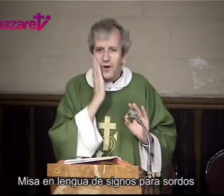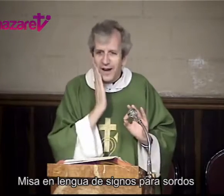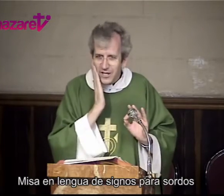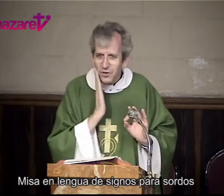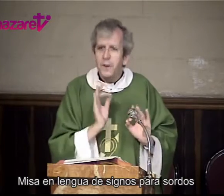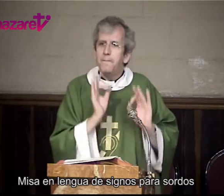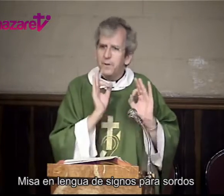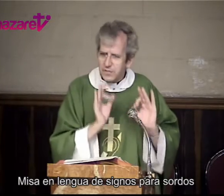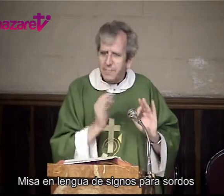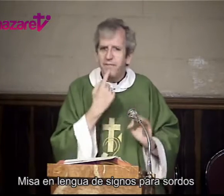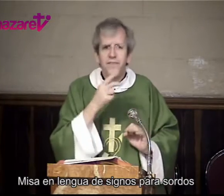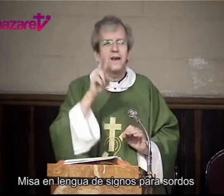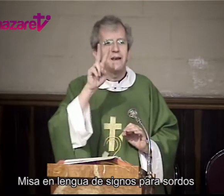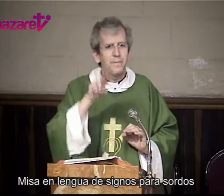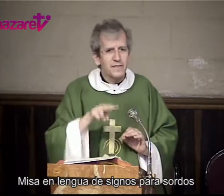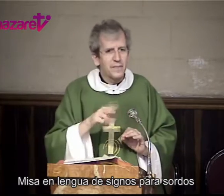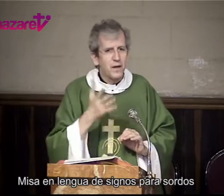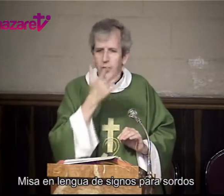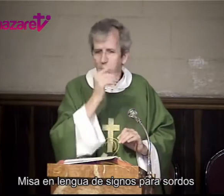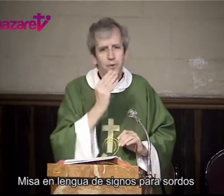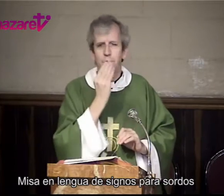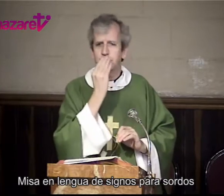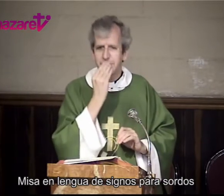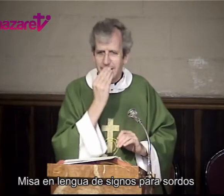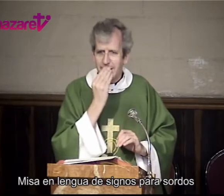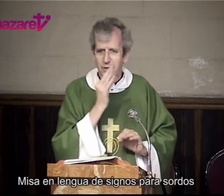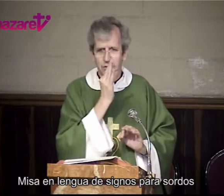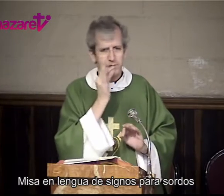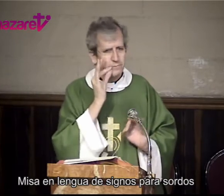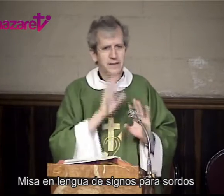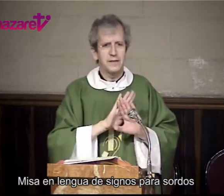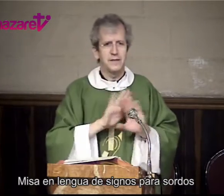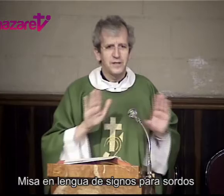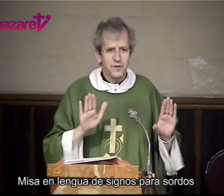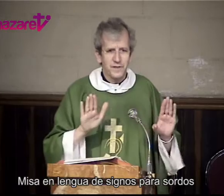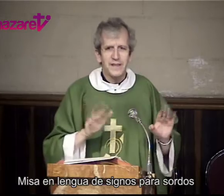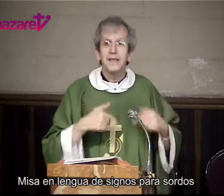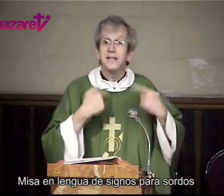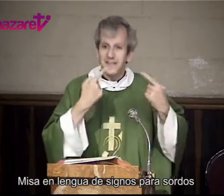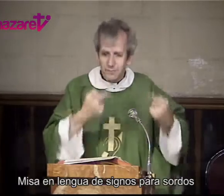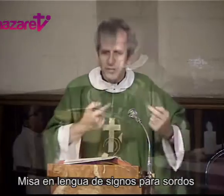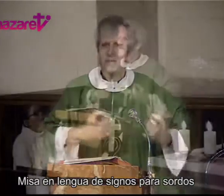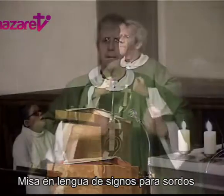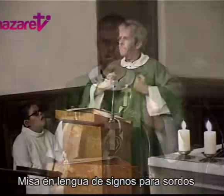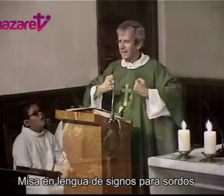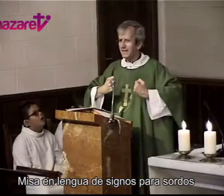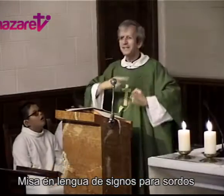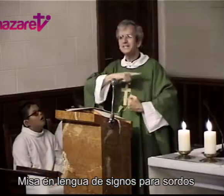cariño, pero saber decir la verdad. No podemos callarnos y no decir nada. Tenemos que ser valientes